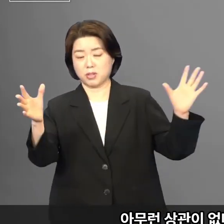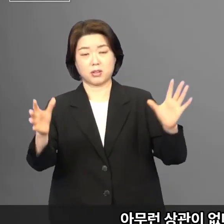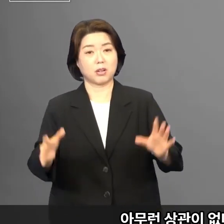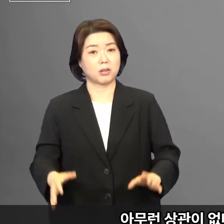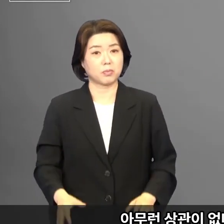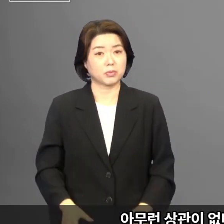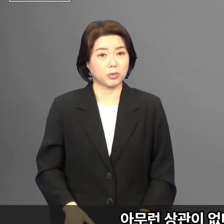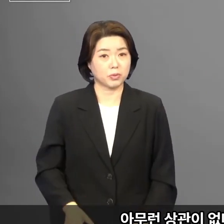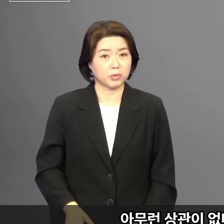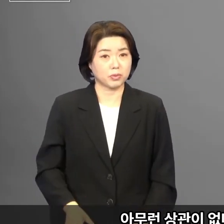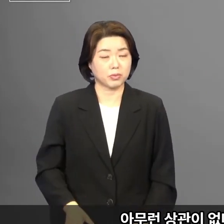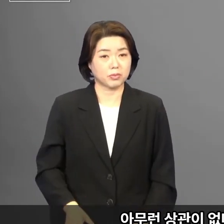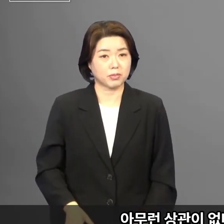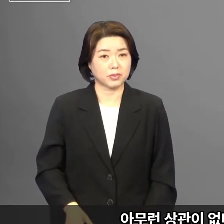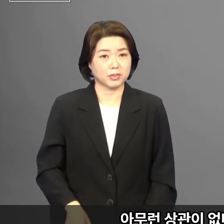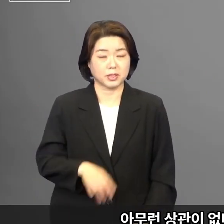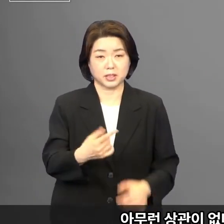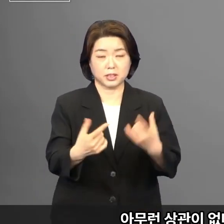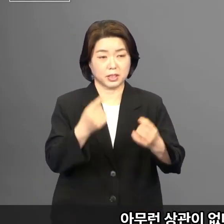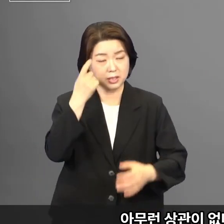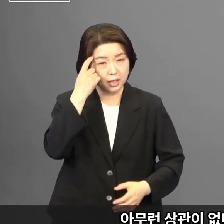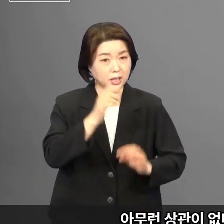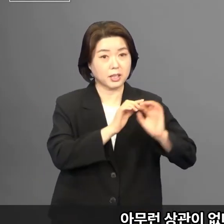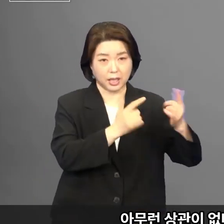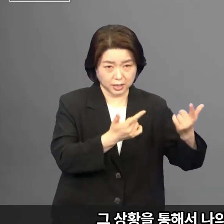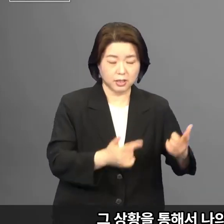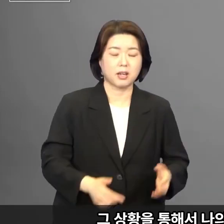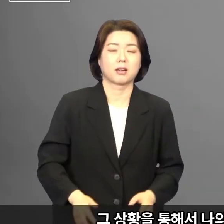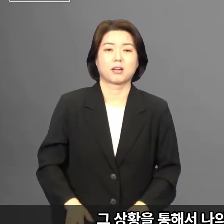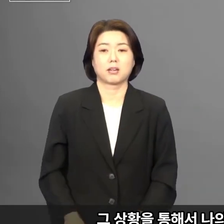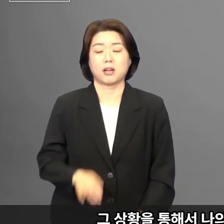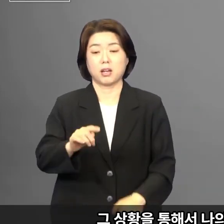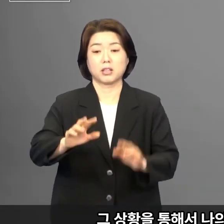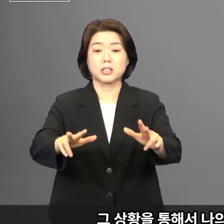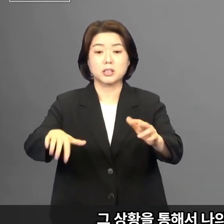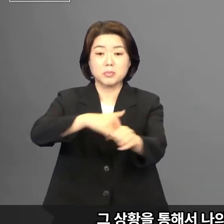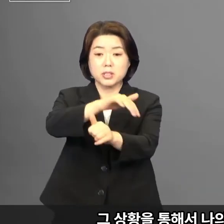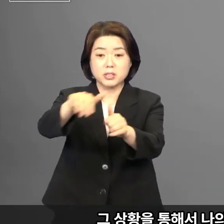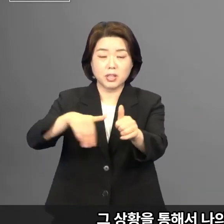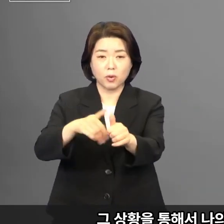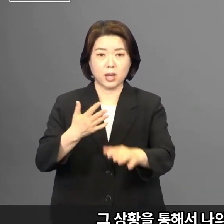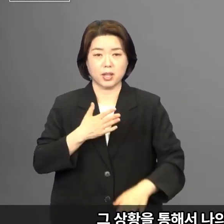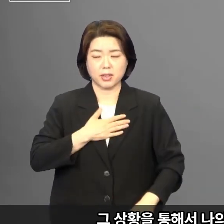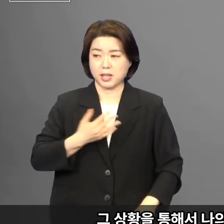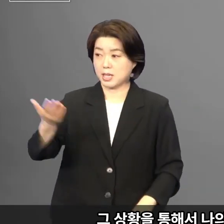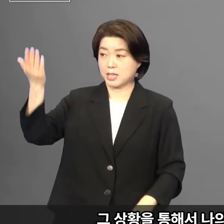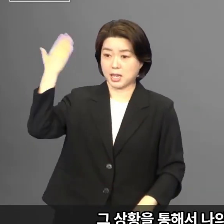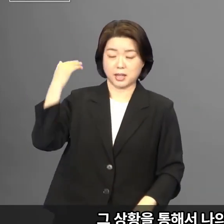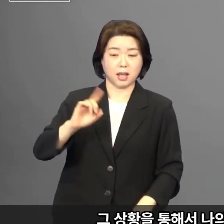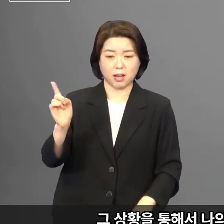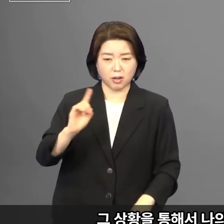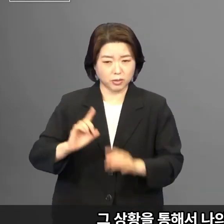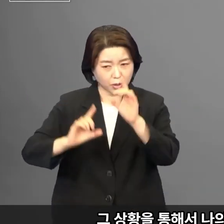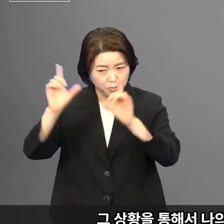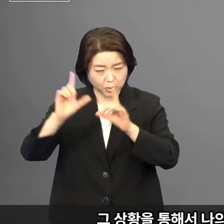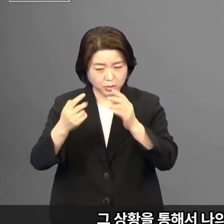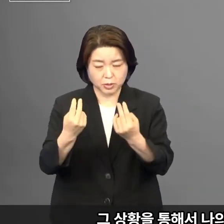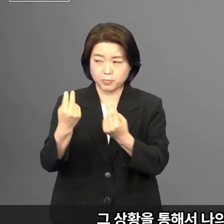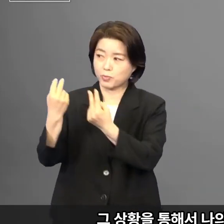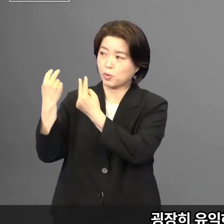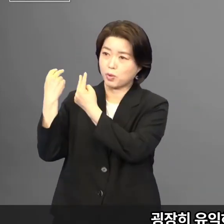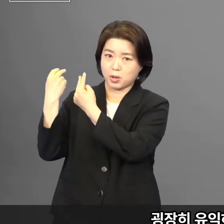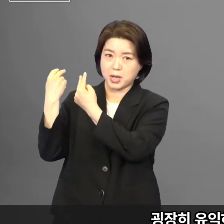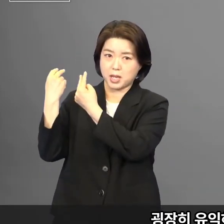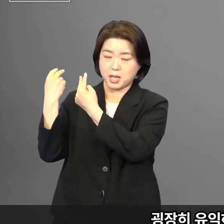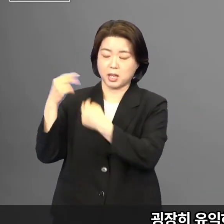상관이 없다라고 하는 것이 아니라 그 상황을 통해서 나의 그 어떠함을 돌아보는